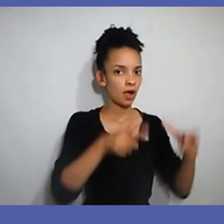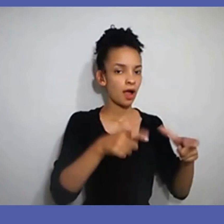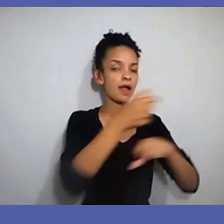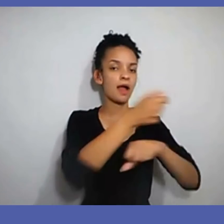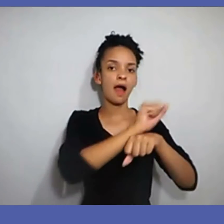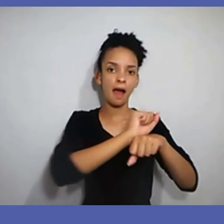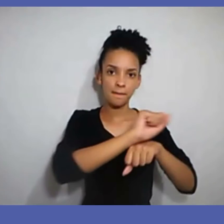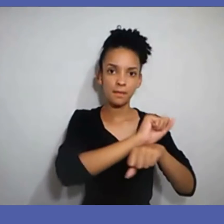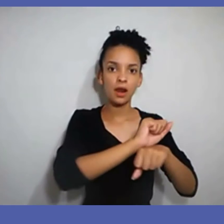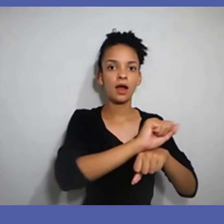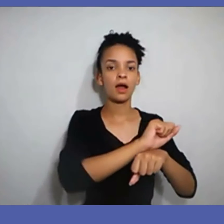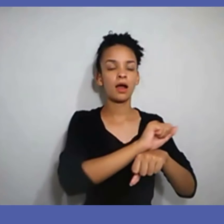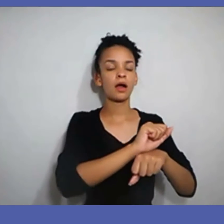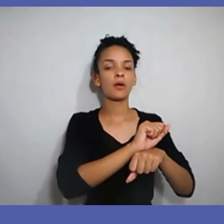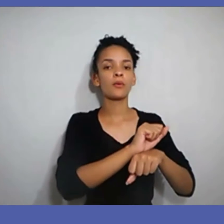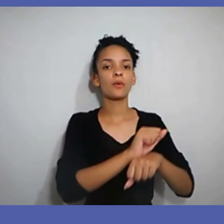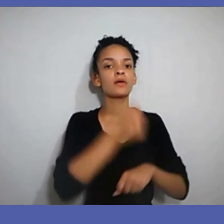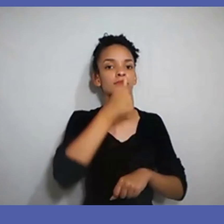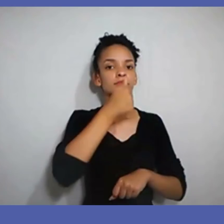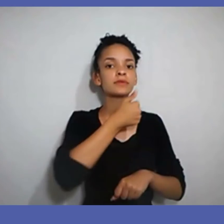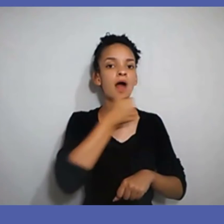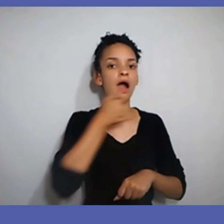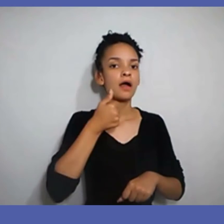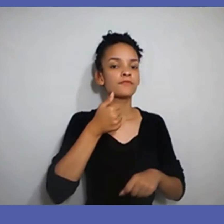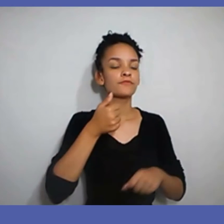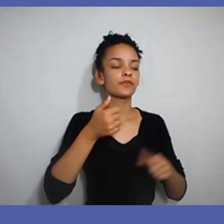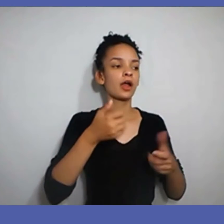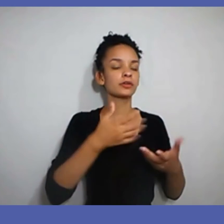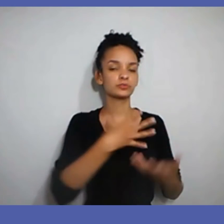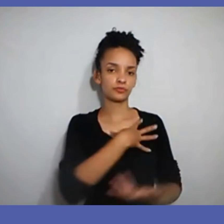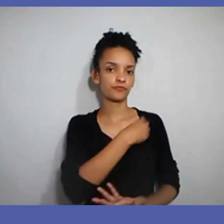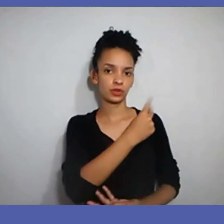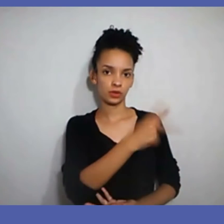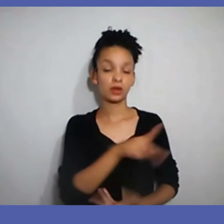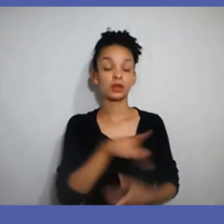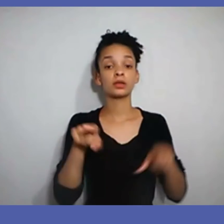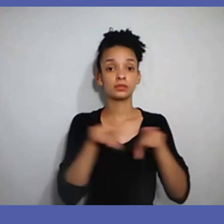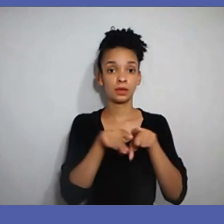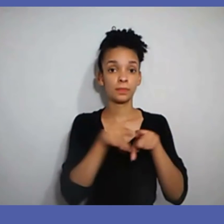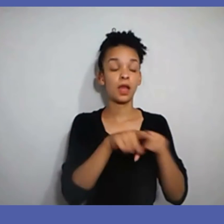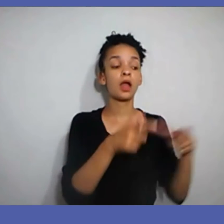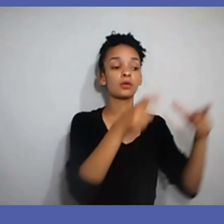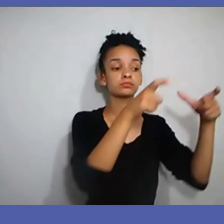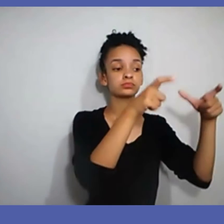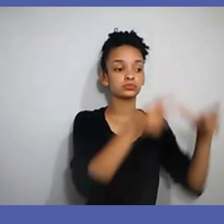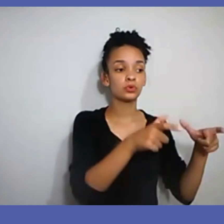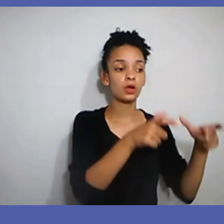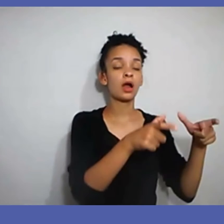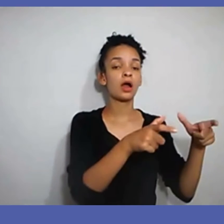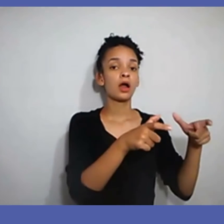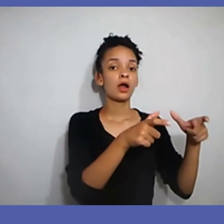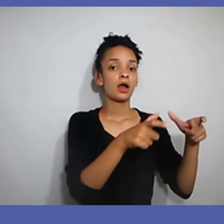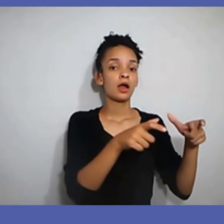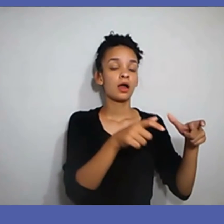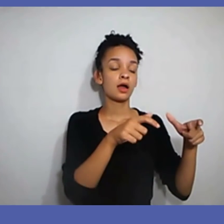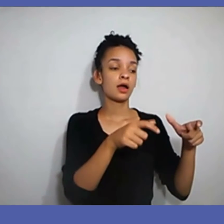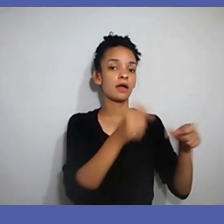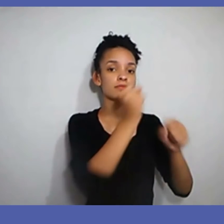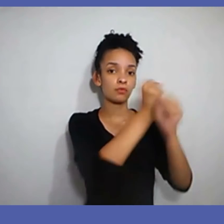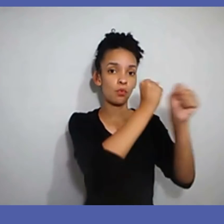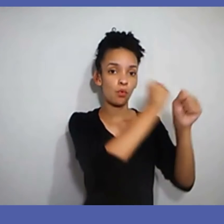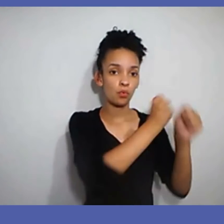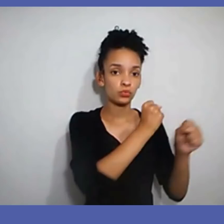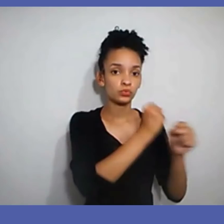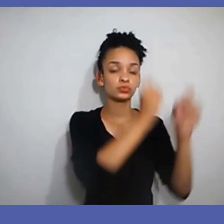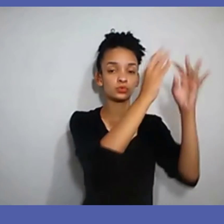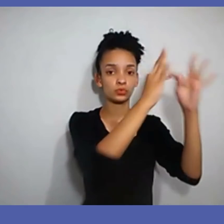o templo foi feito, foi erigido, e Deus então, a glória do Senhor encheu o templo, a presença do Senhor estava